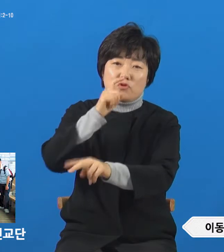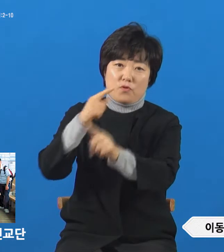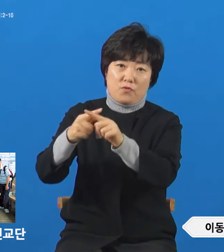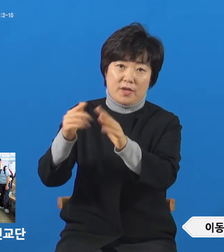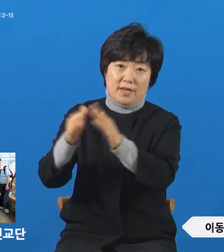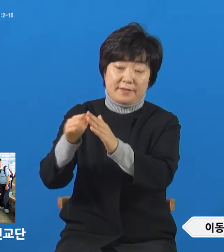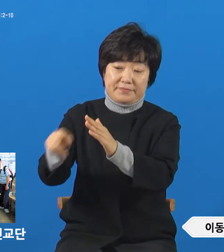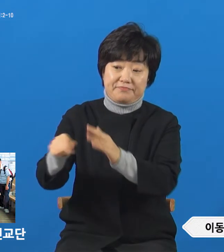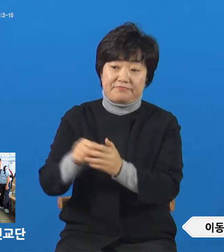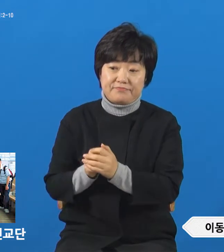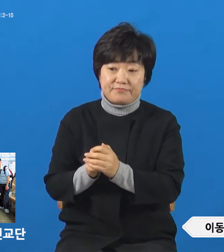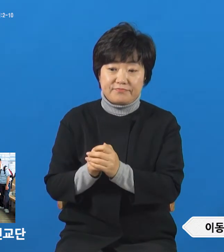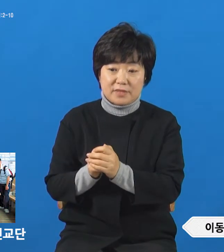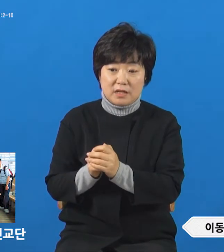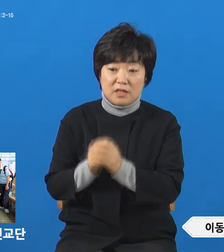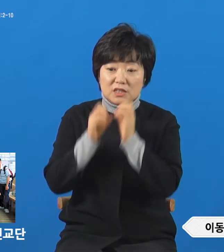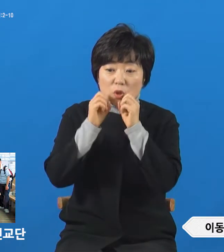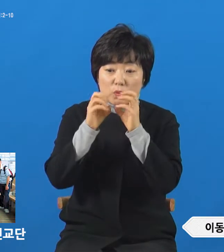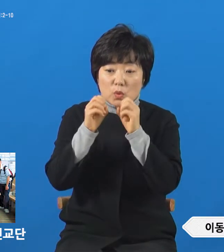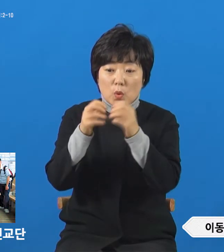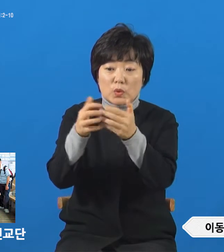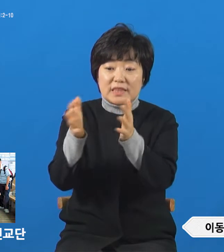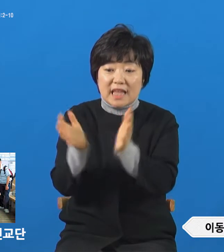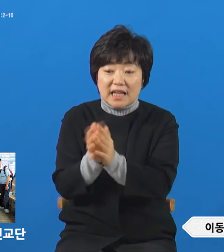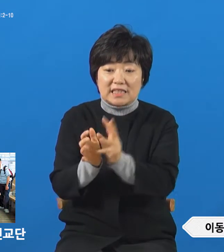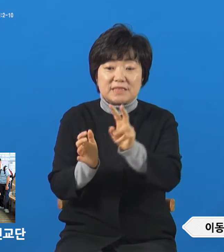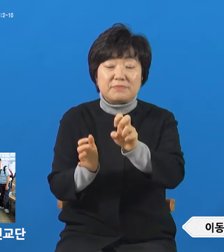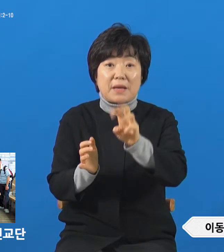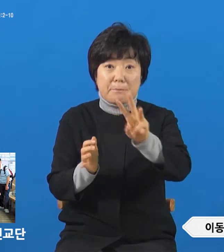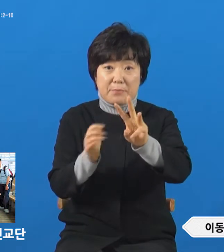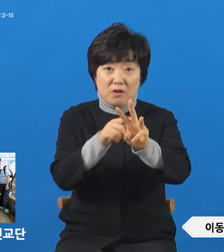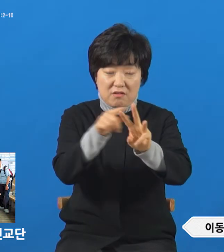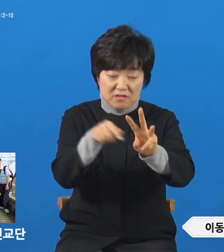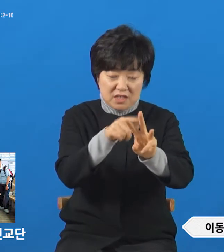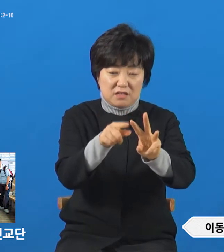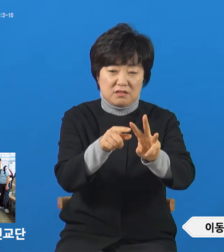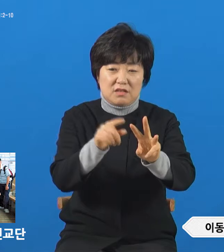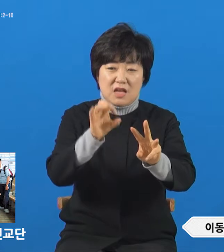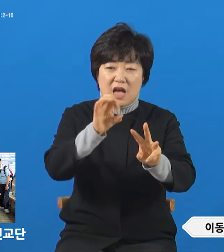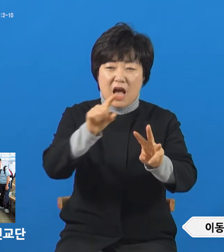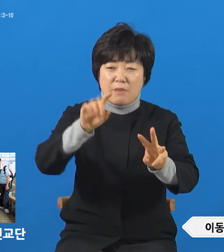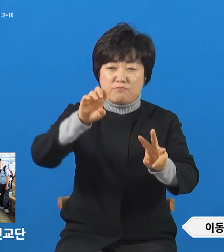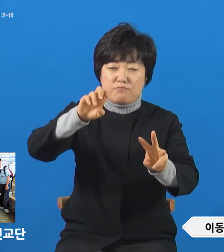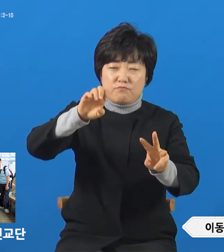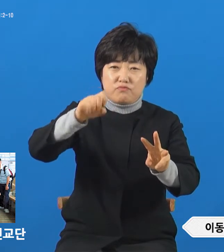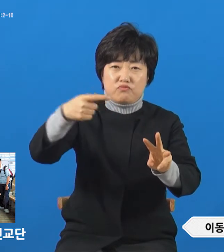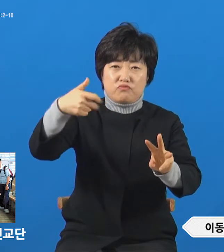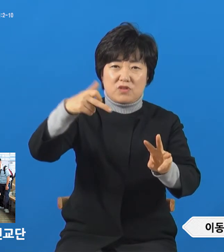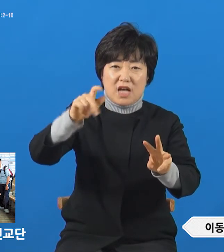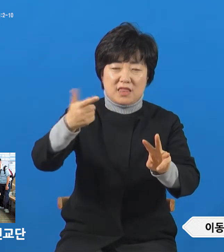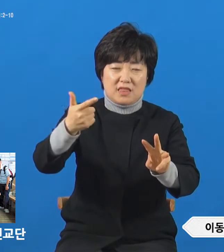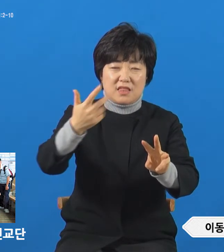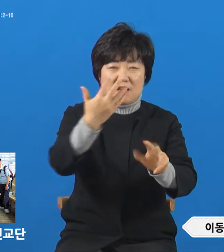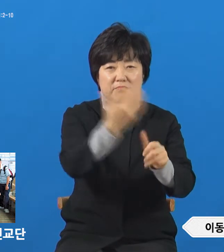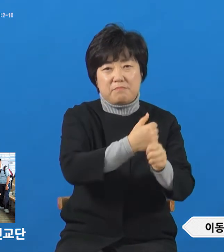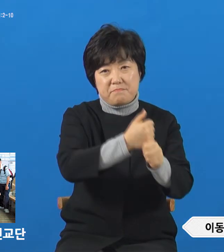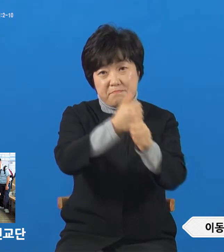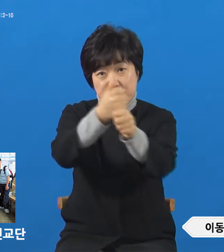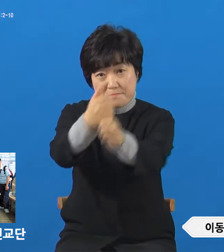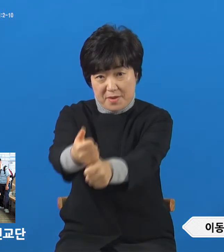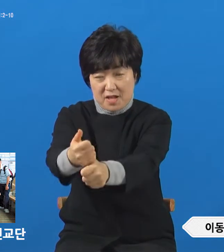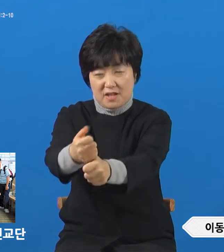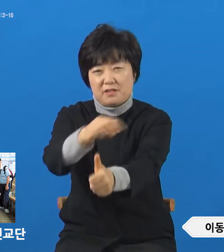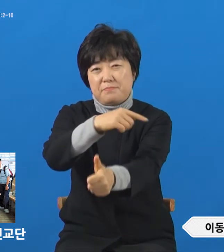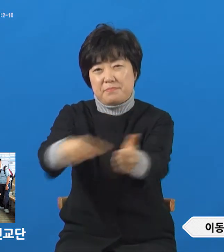23명이 아프간을 떠났다가 아프간 봉사 중에 탈레반에 의해서 피남된 사건으로서 한국